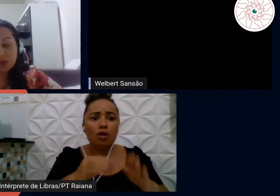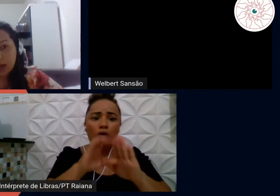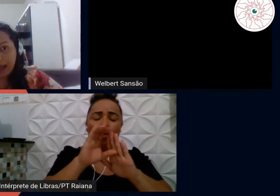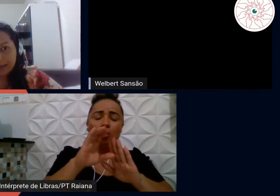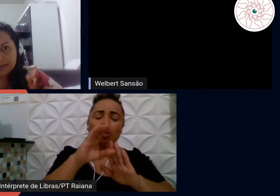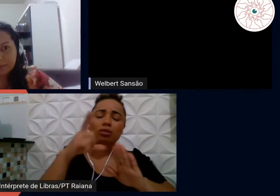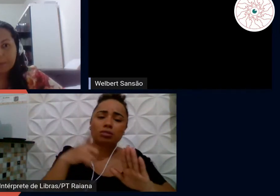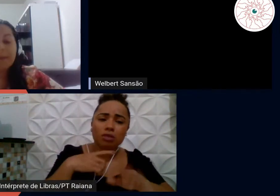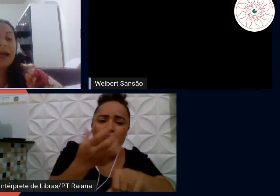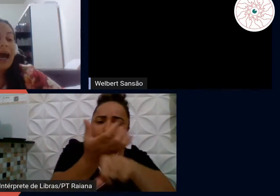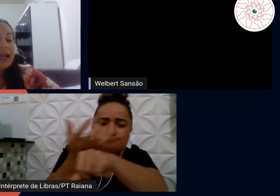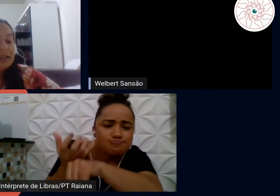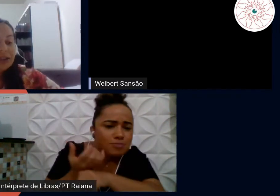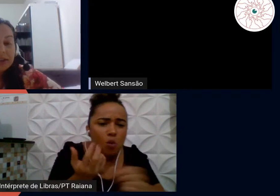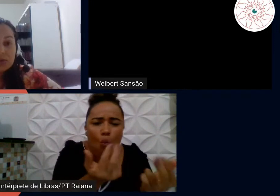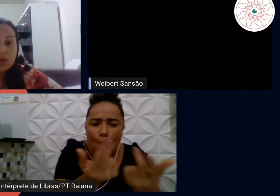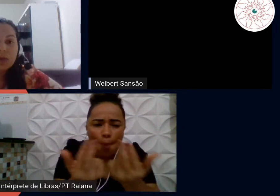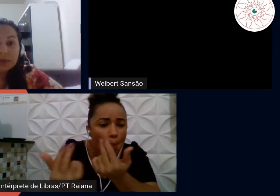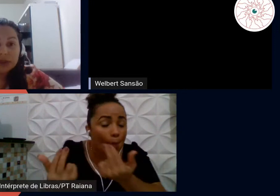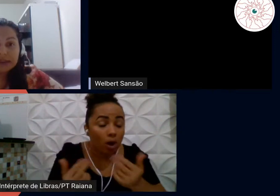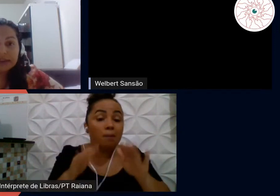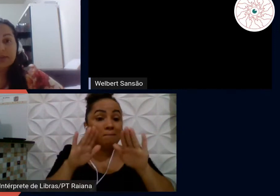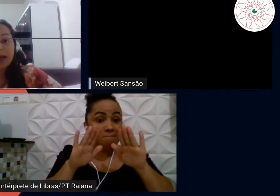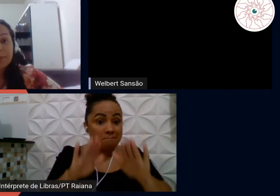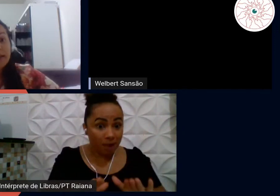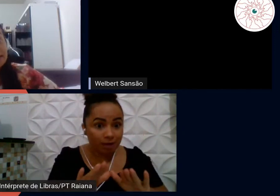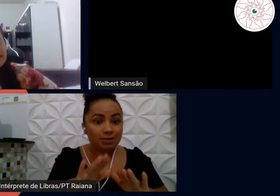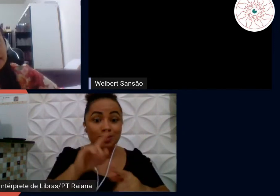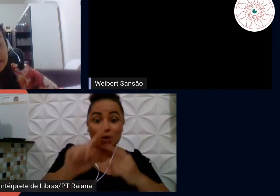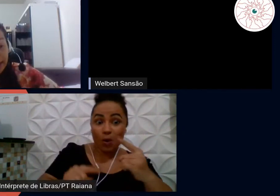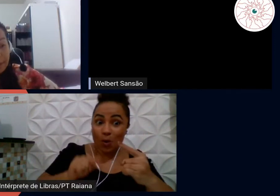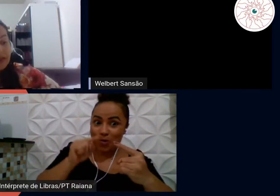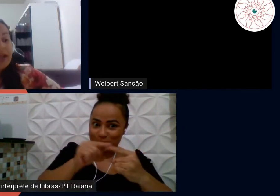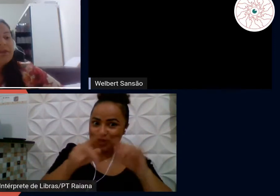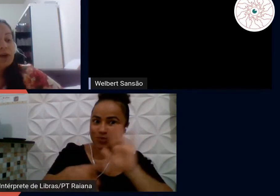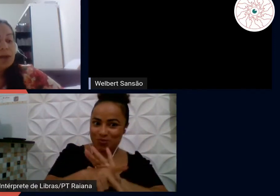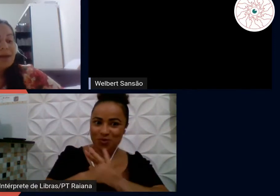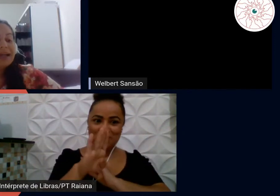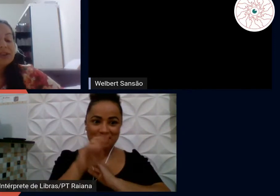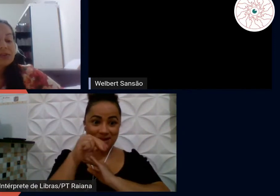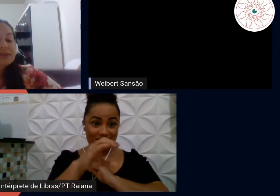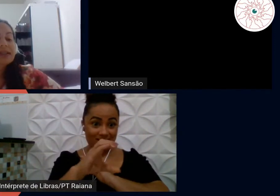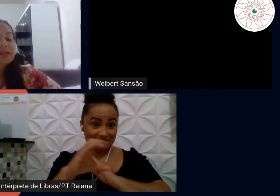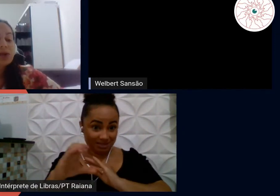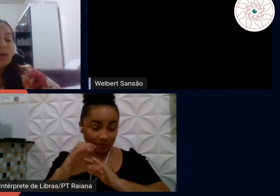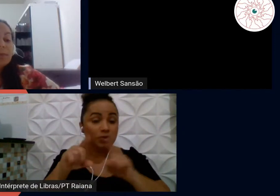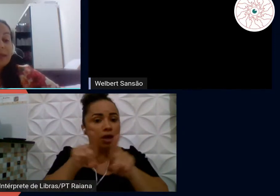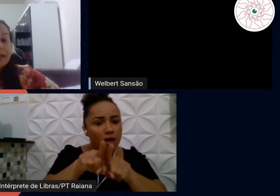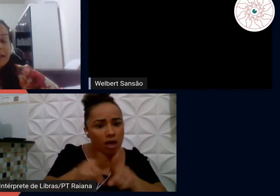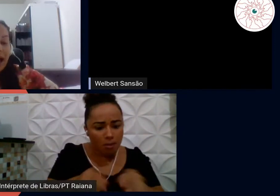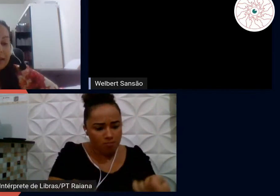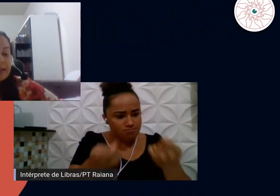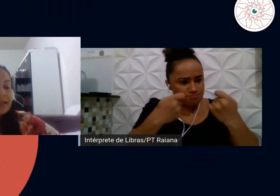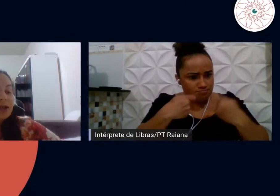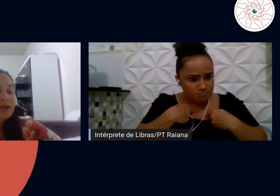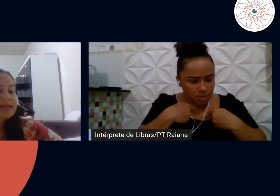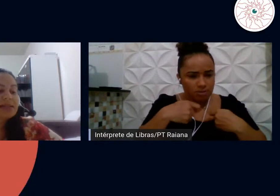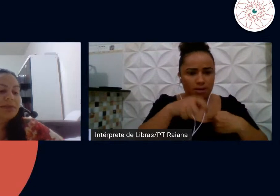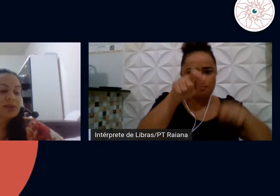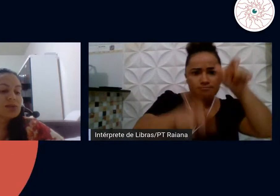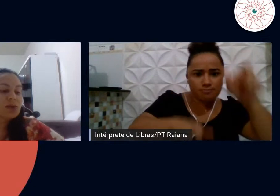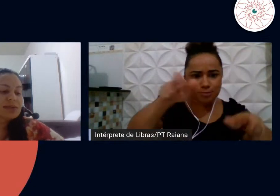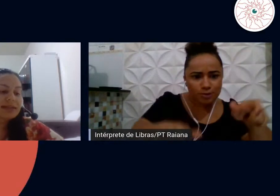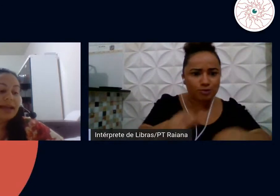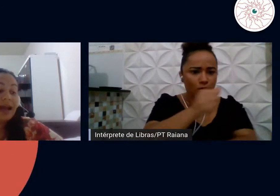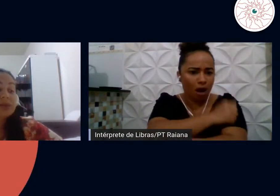conteúdos escolares. Além disso, como objetivo da BNCC, formar estudantes com habilidades e